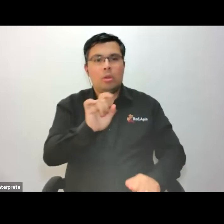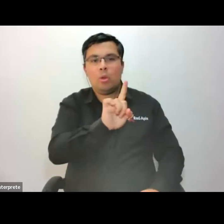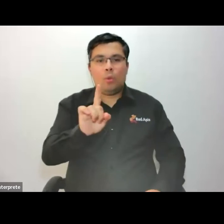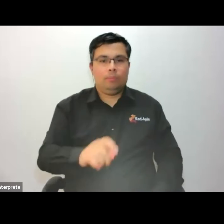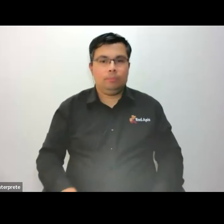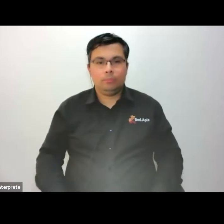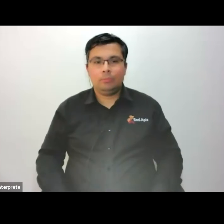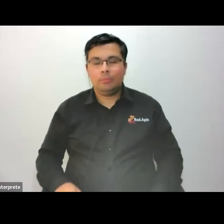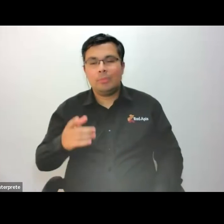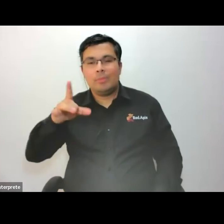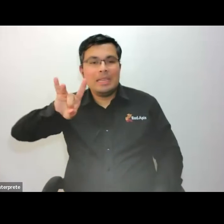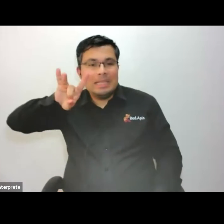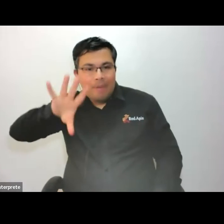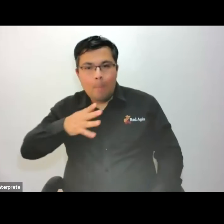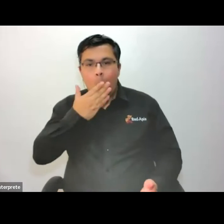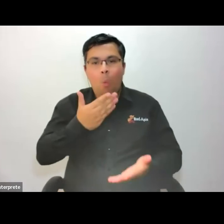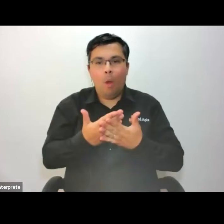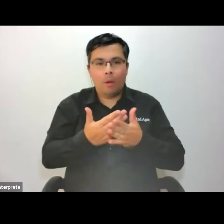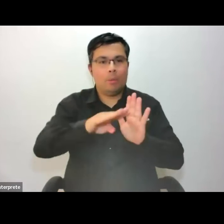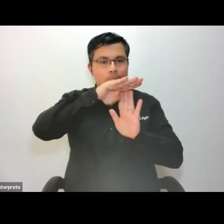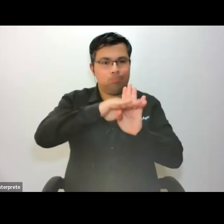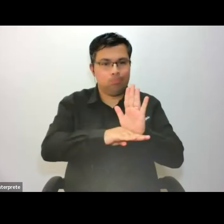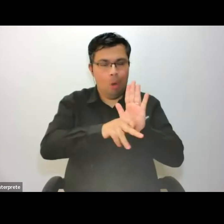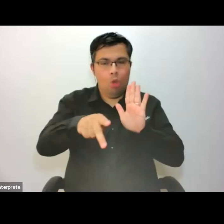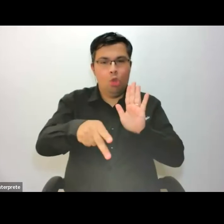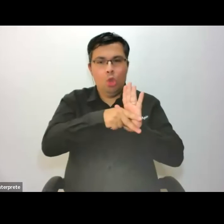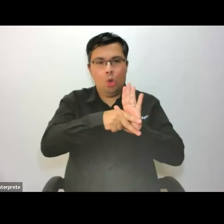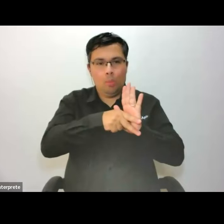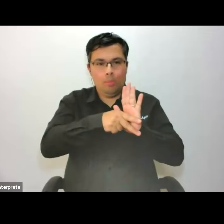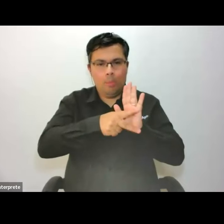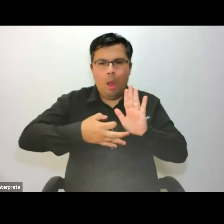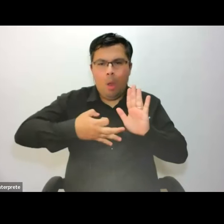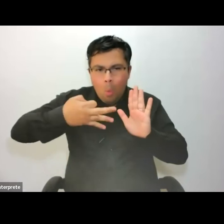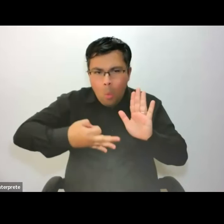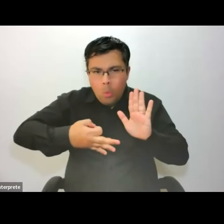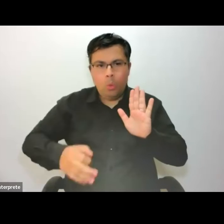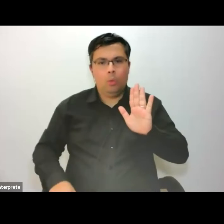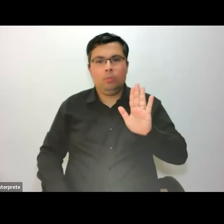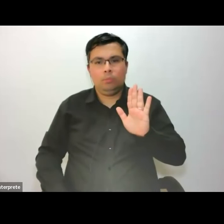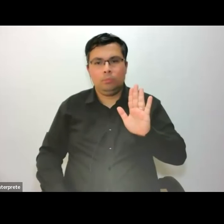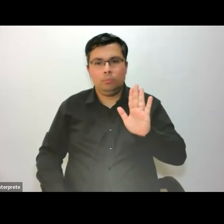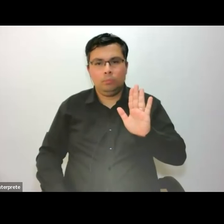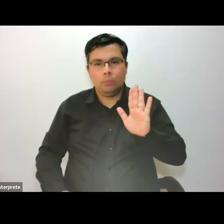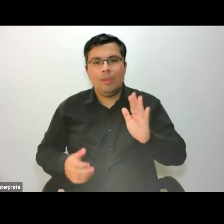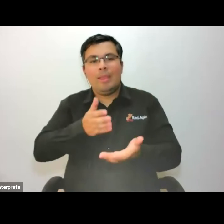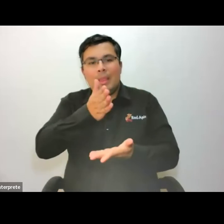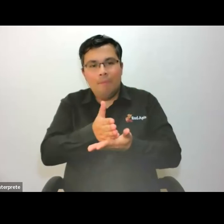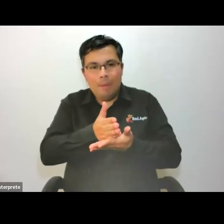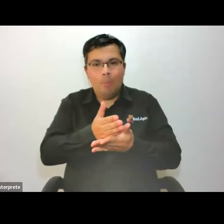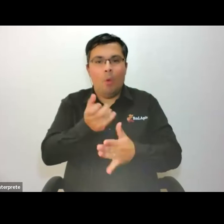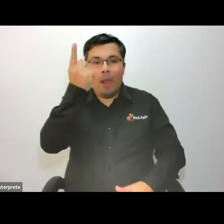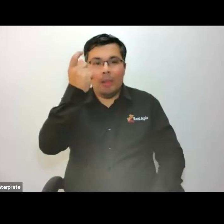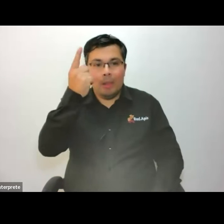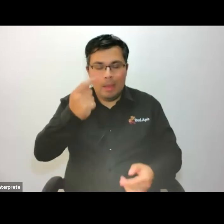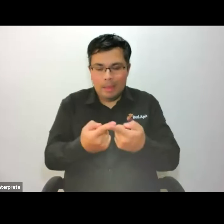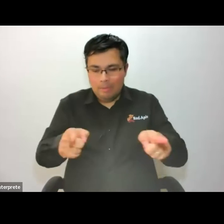establecer esa norma tenemos que tener en consideración las diversas realidades las diversas expresiones y